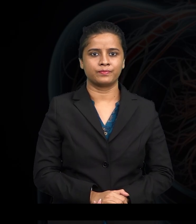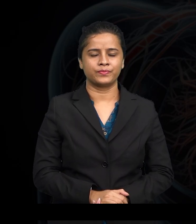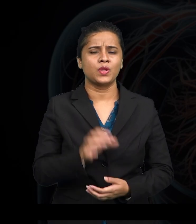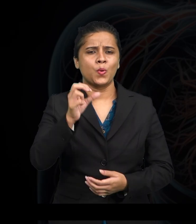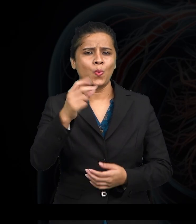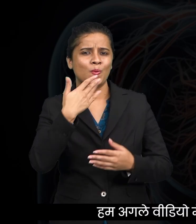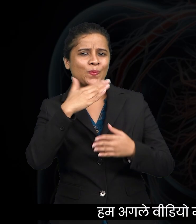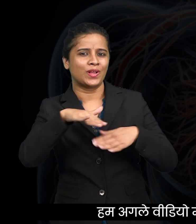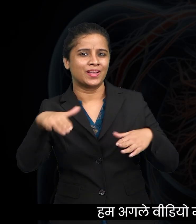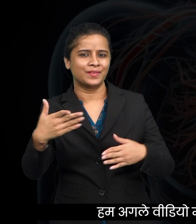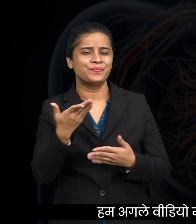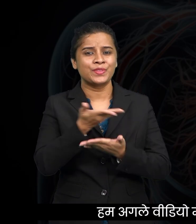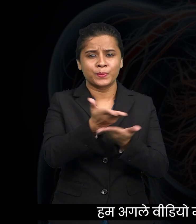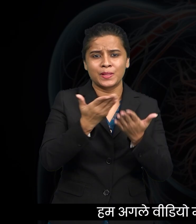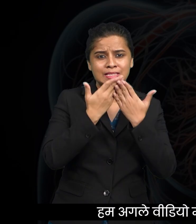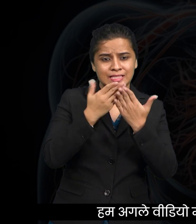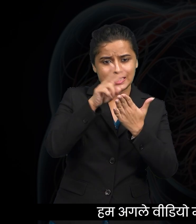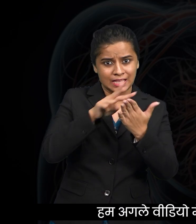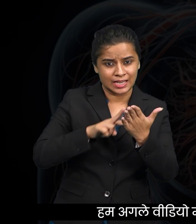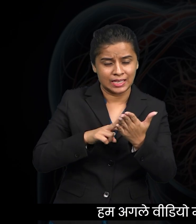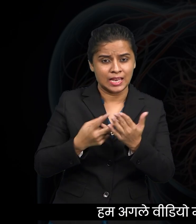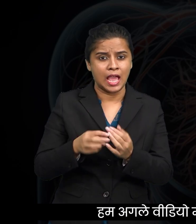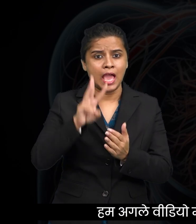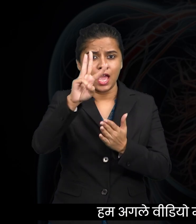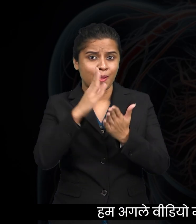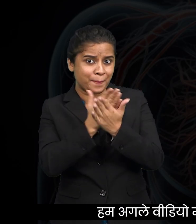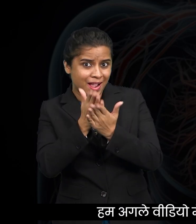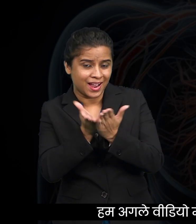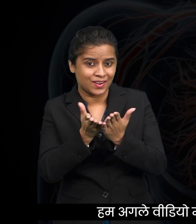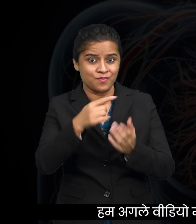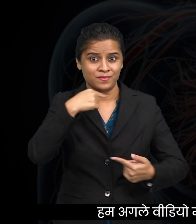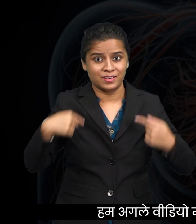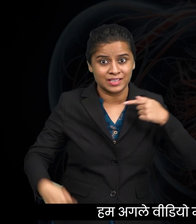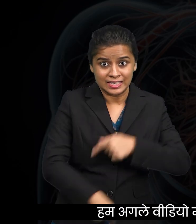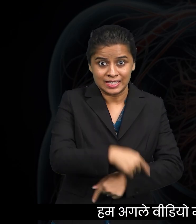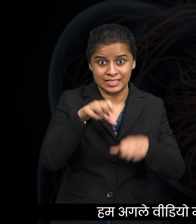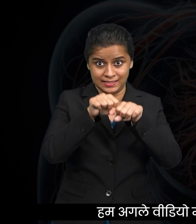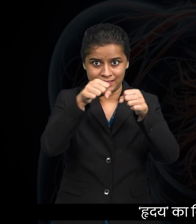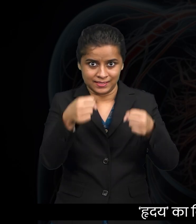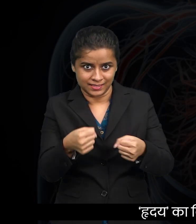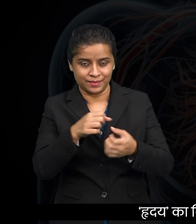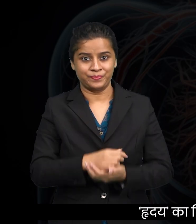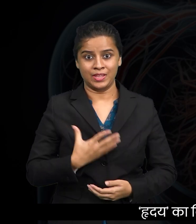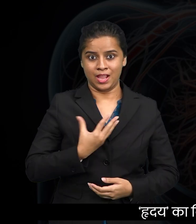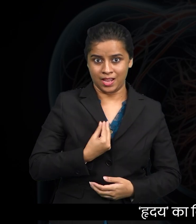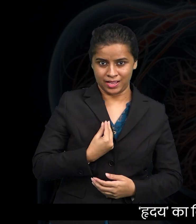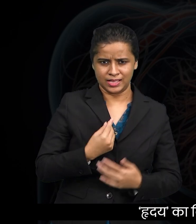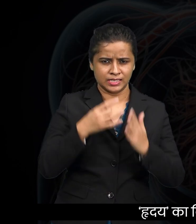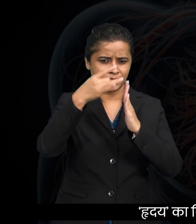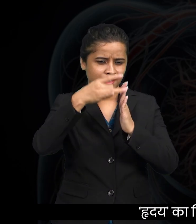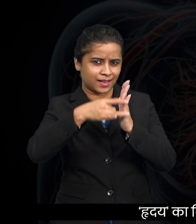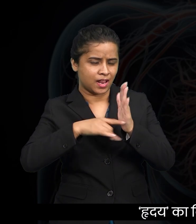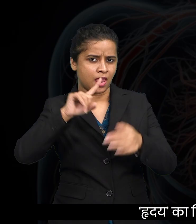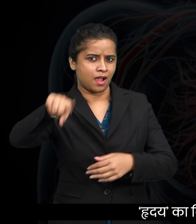ठीक है छात्रों, हम अगले वीडियो में परिसंचरण तंत्र के तीसरे भाग हृदय का विस्तार